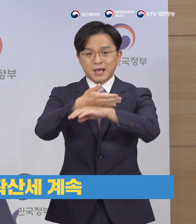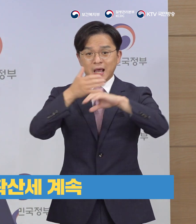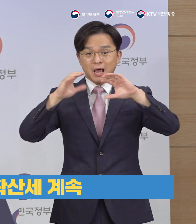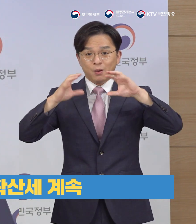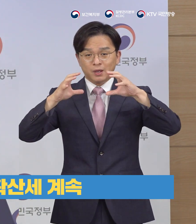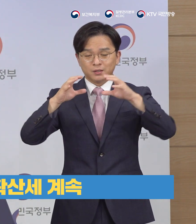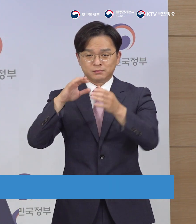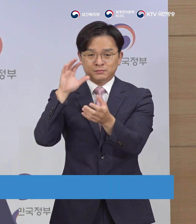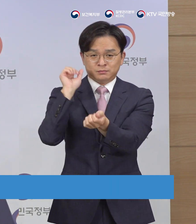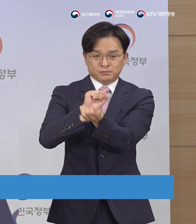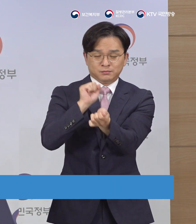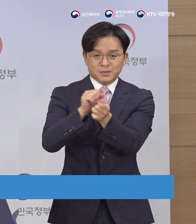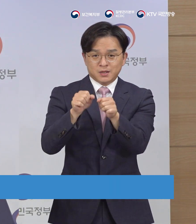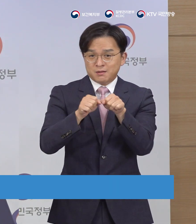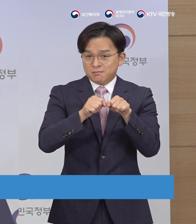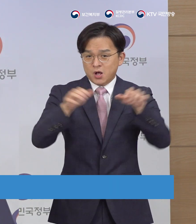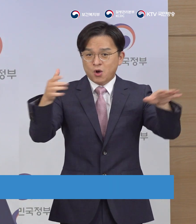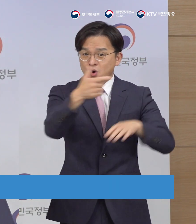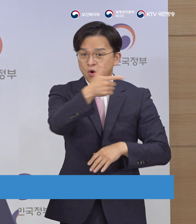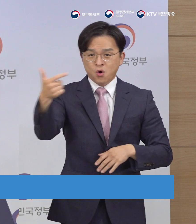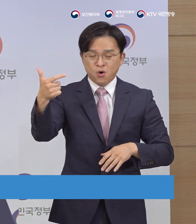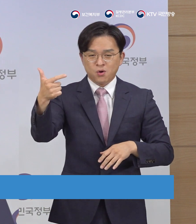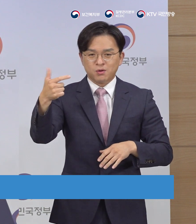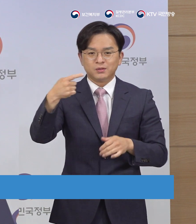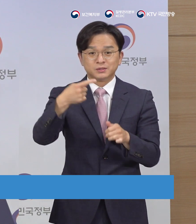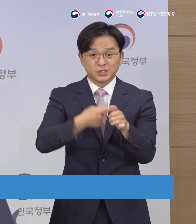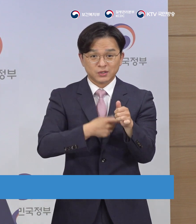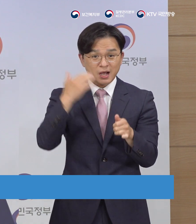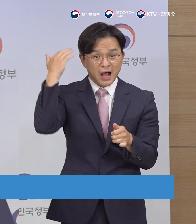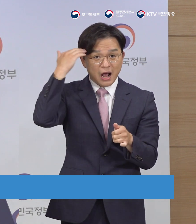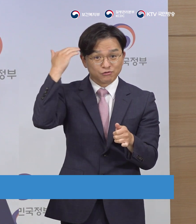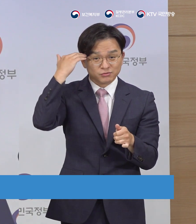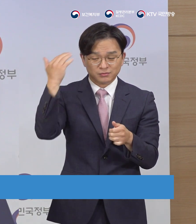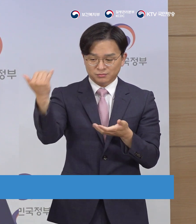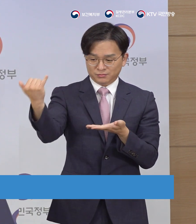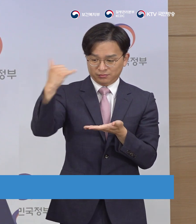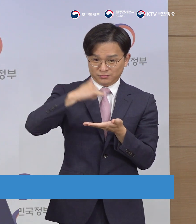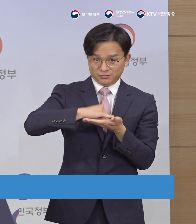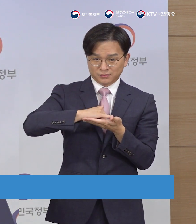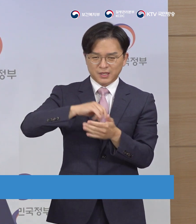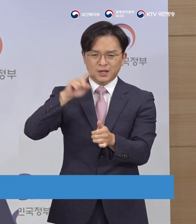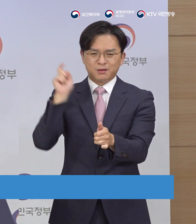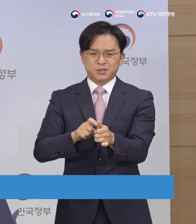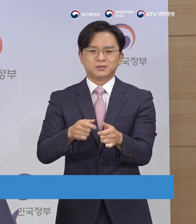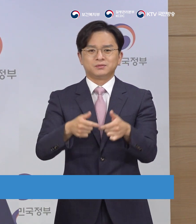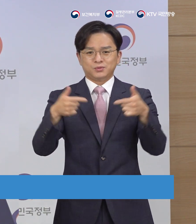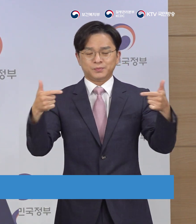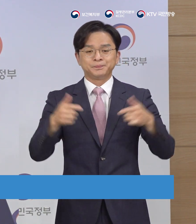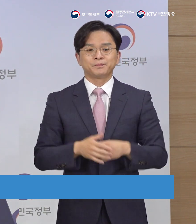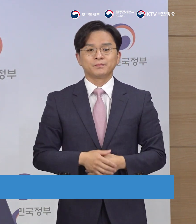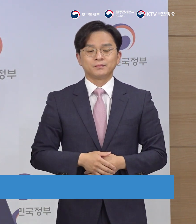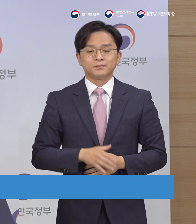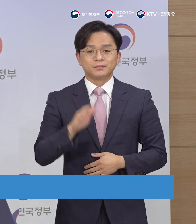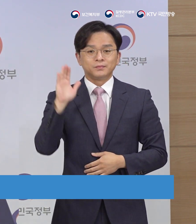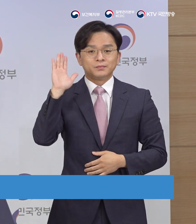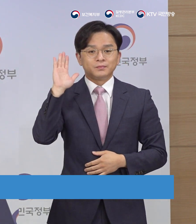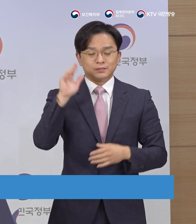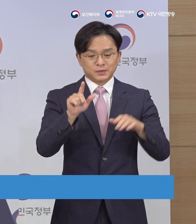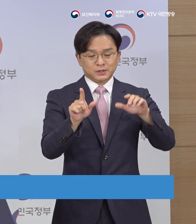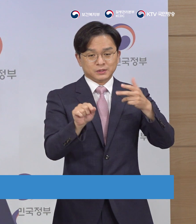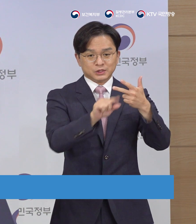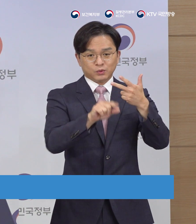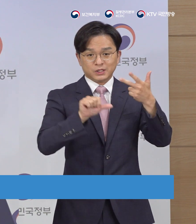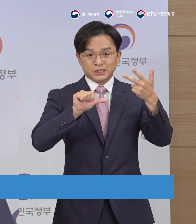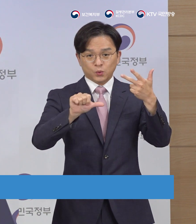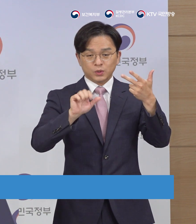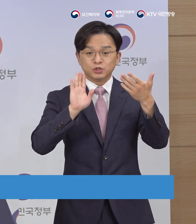있습니다. 이러한 영향으로 우리나라도 해외 유입 환자 수가 계속 증가하고 있습니다.